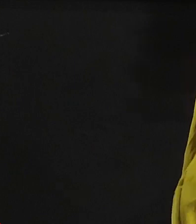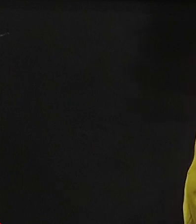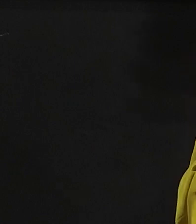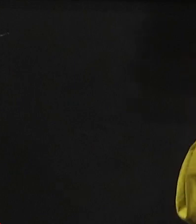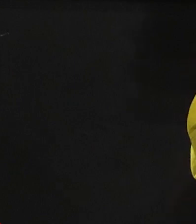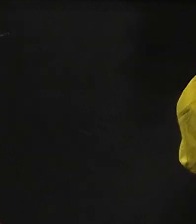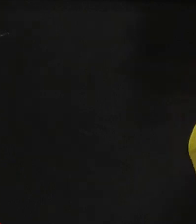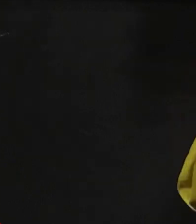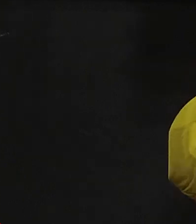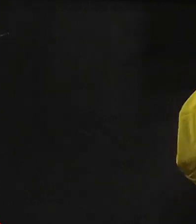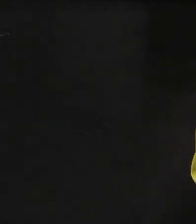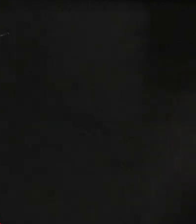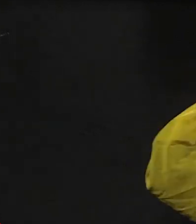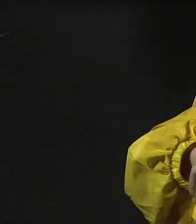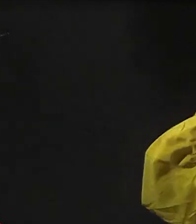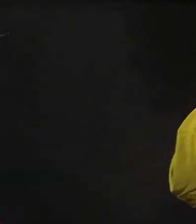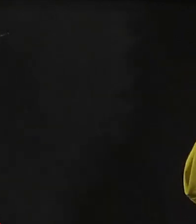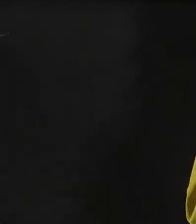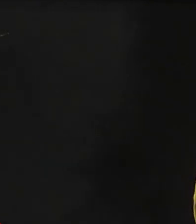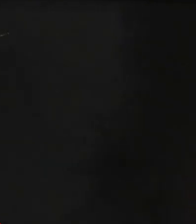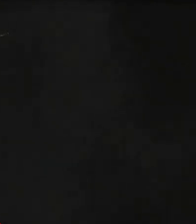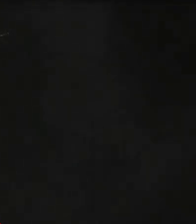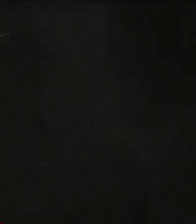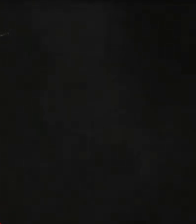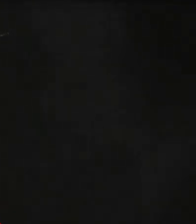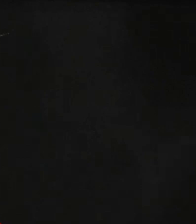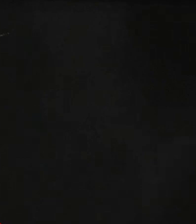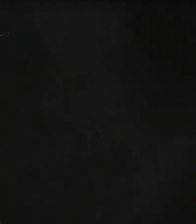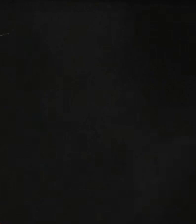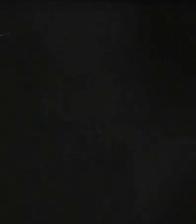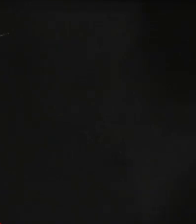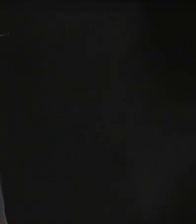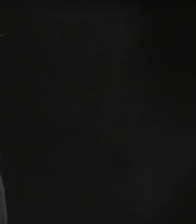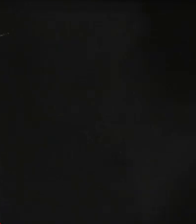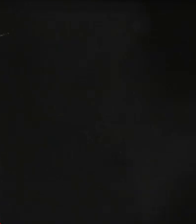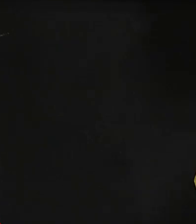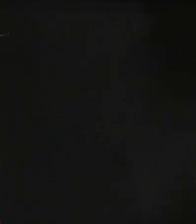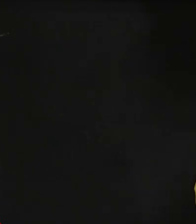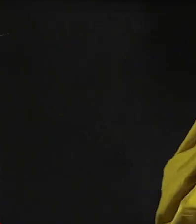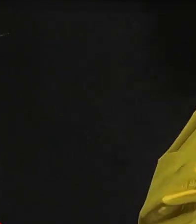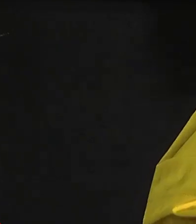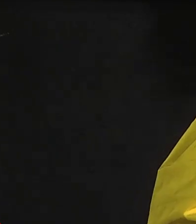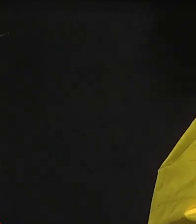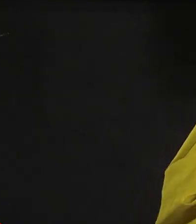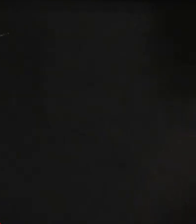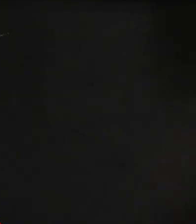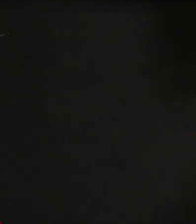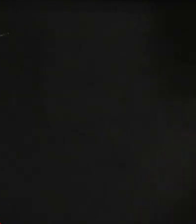parecido entender que la Es verdad que son épocas diferentes Que gennet ella misma